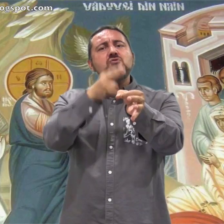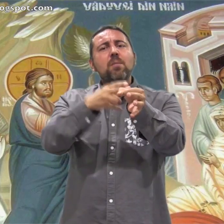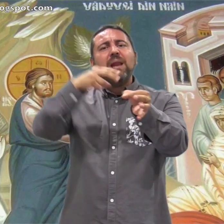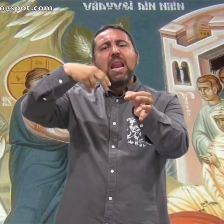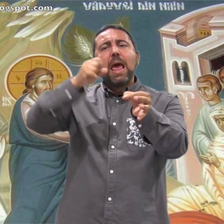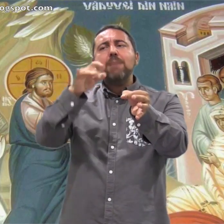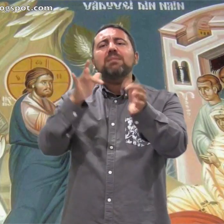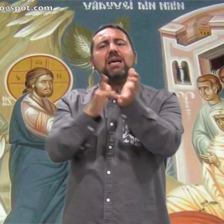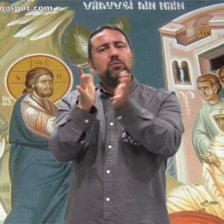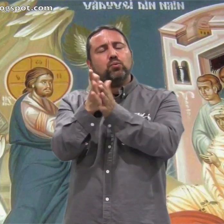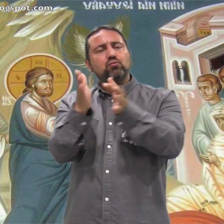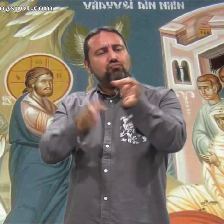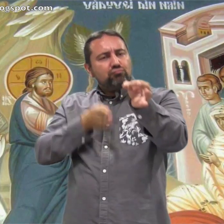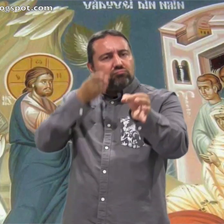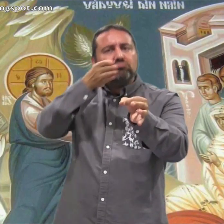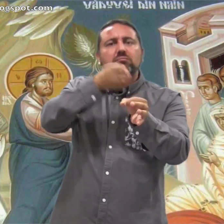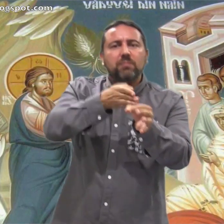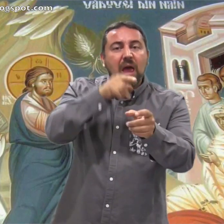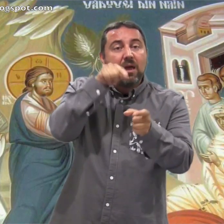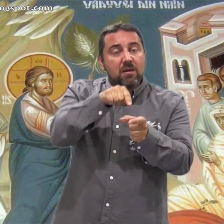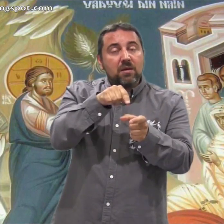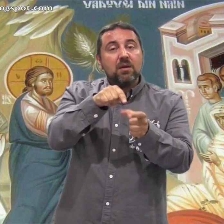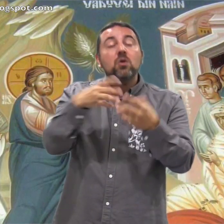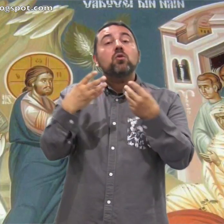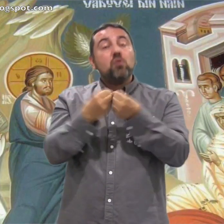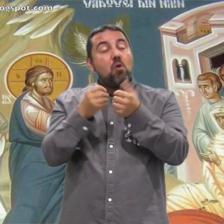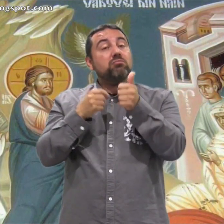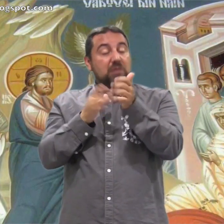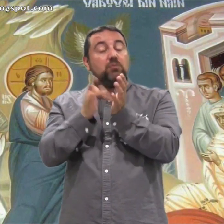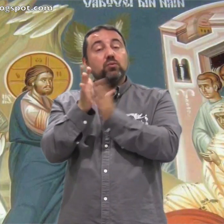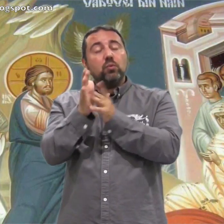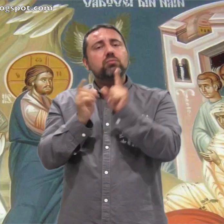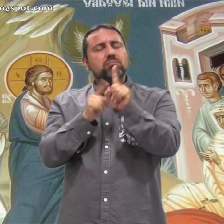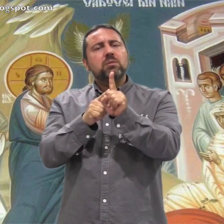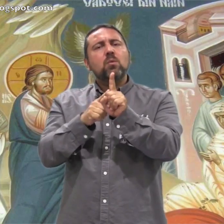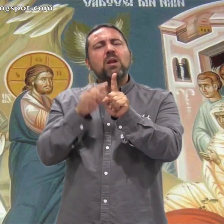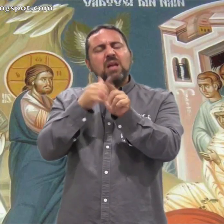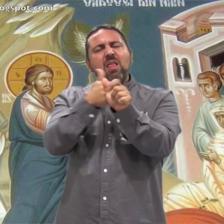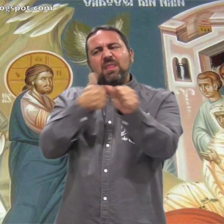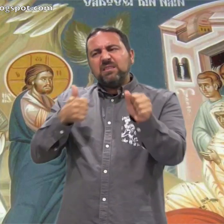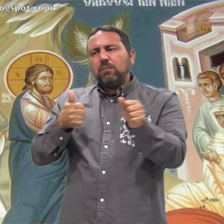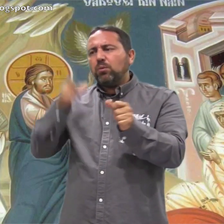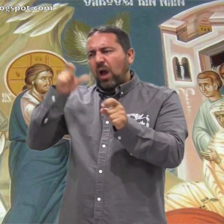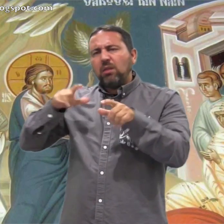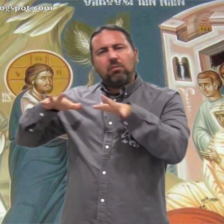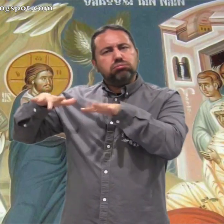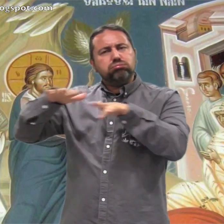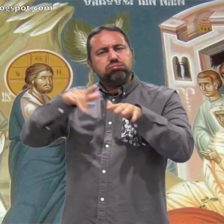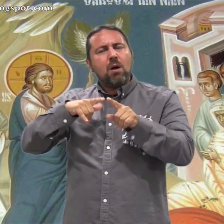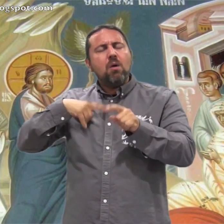ciudad llamada Naín y caminaban con él sus discípulos y mucho